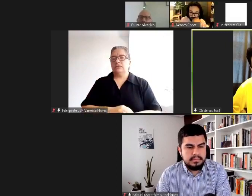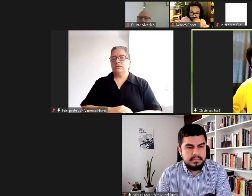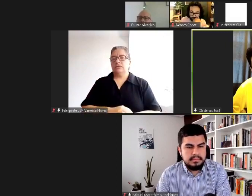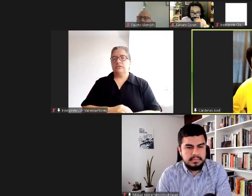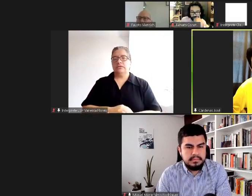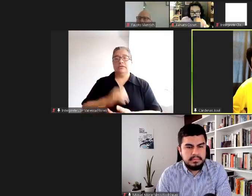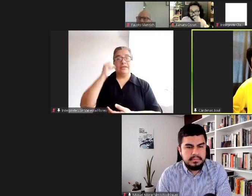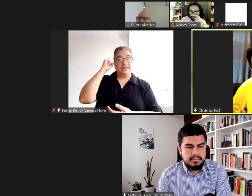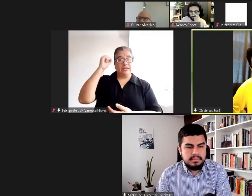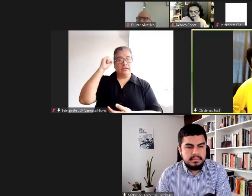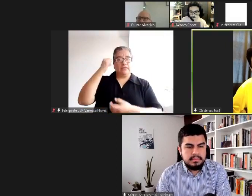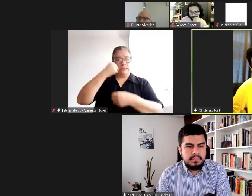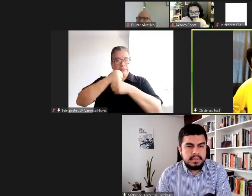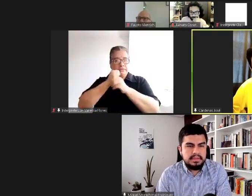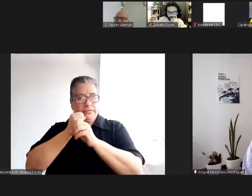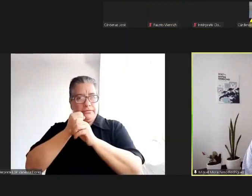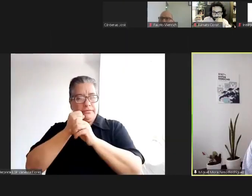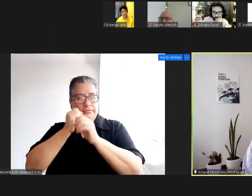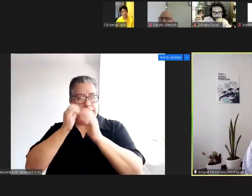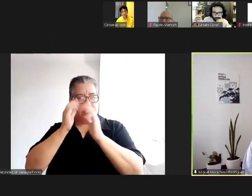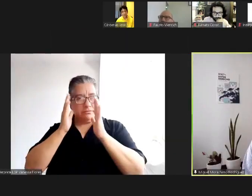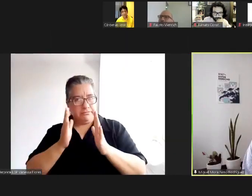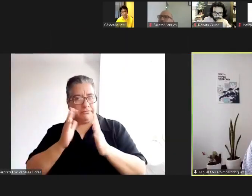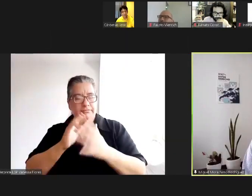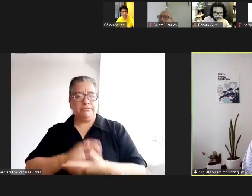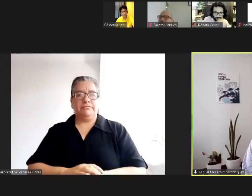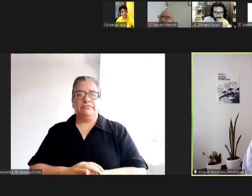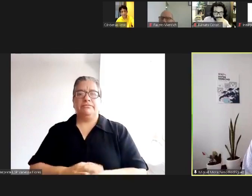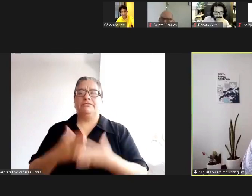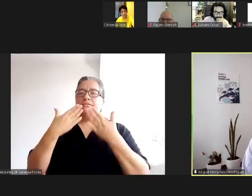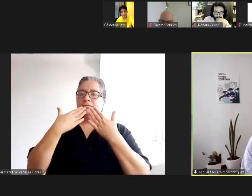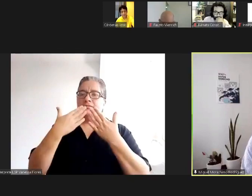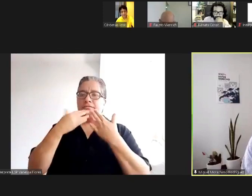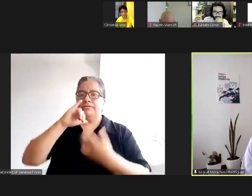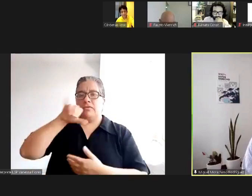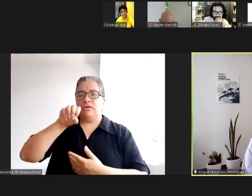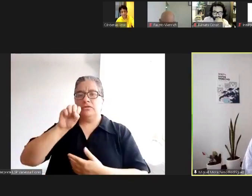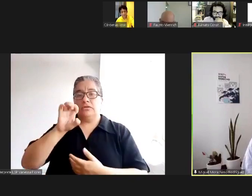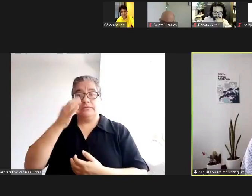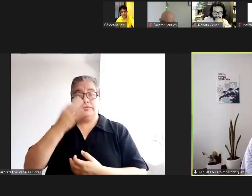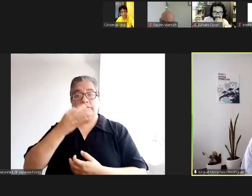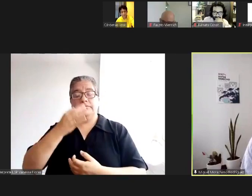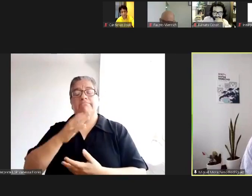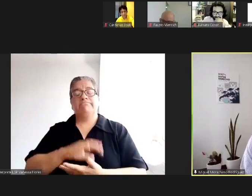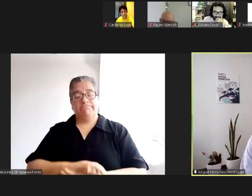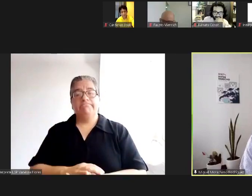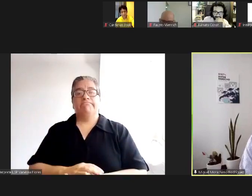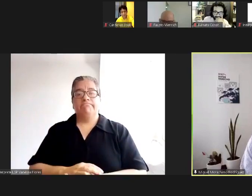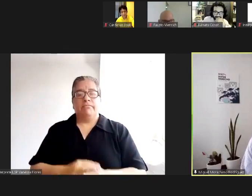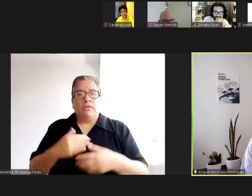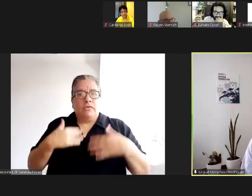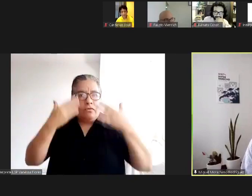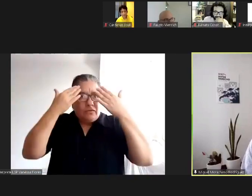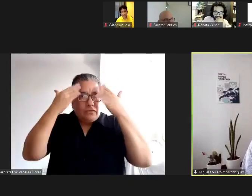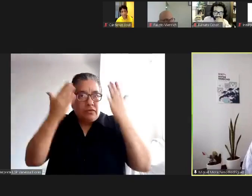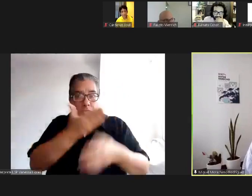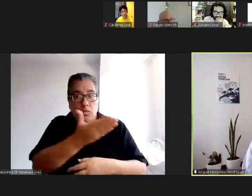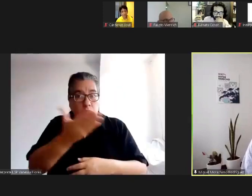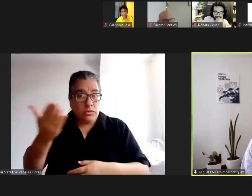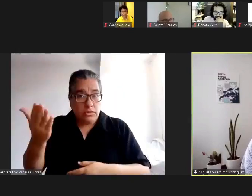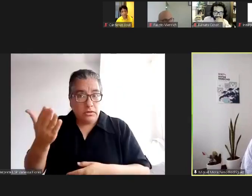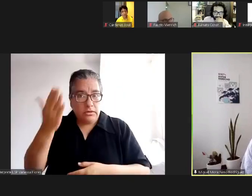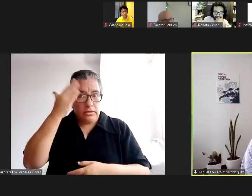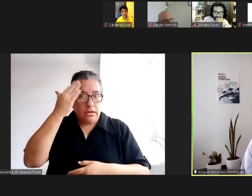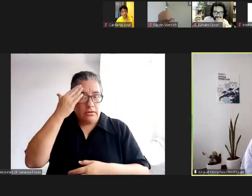autor. Gracias, José. Bueno, sí, yo la verdad es que no sé qué tanto sepan previamente de derechos de